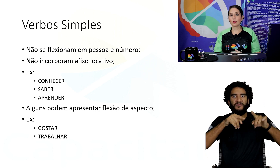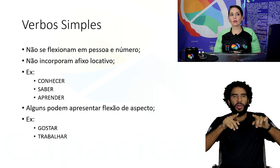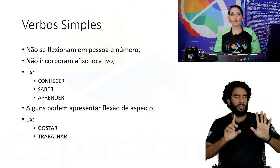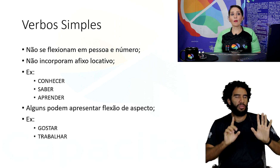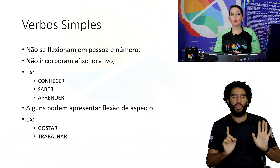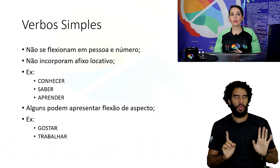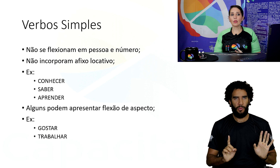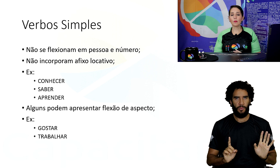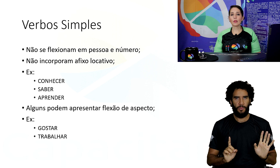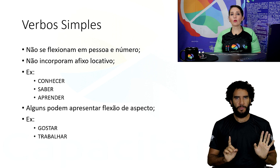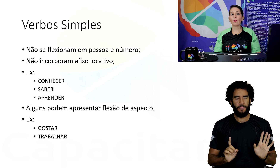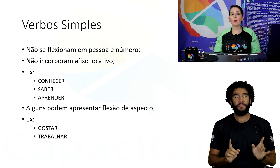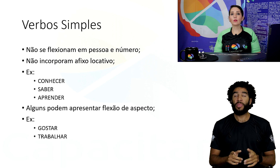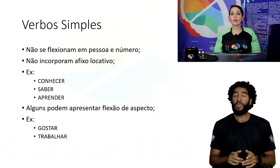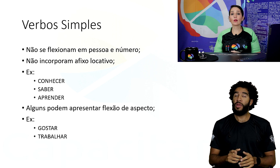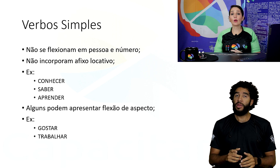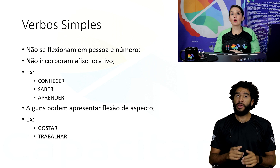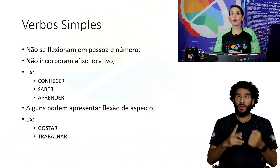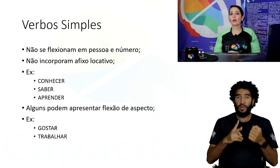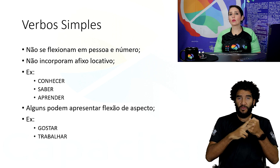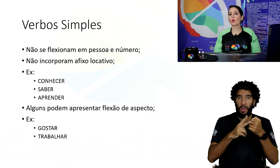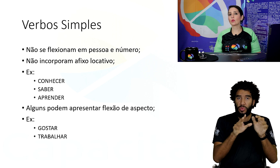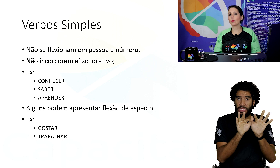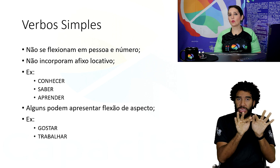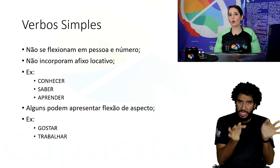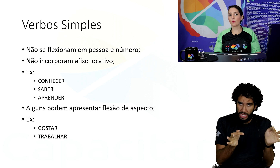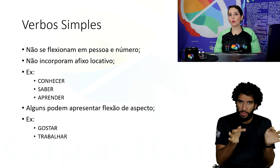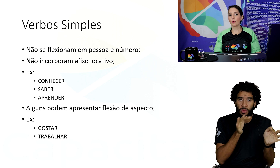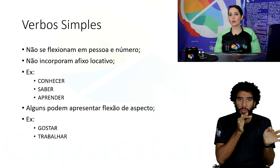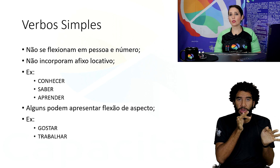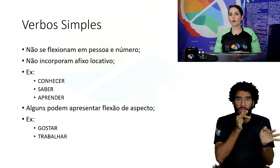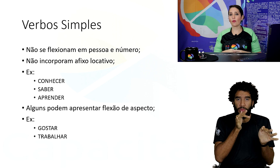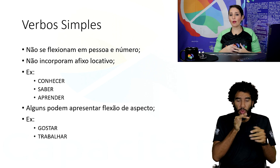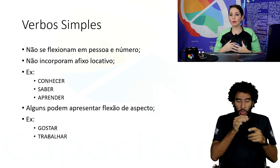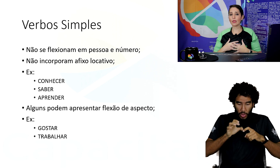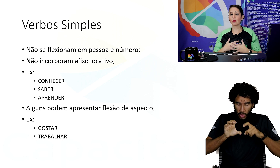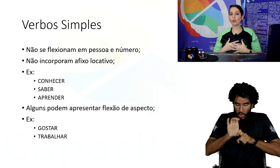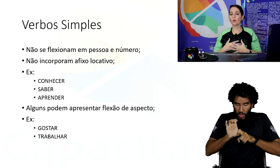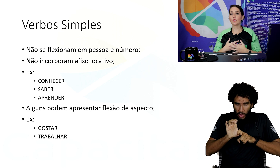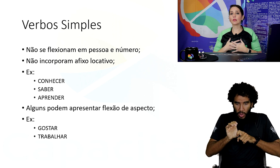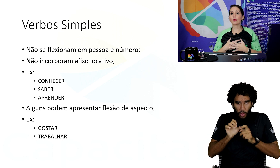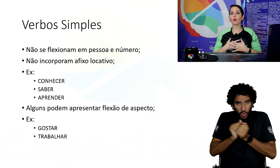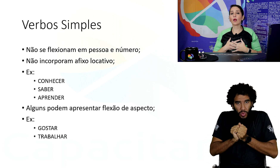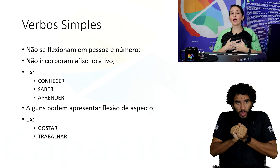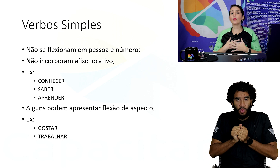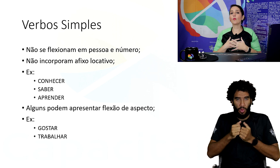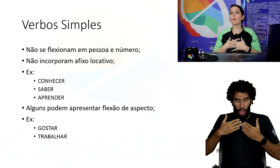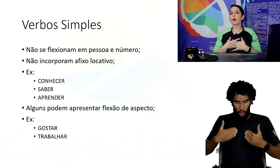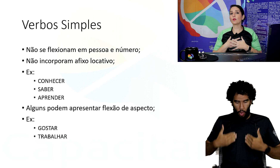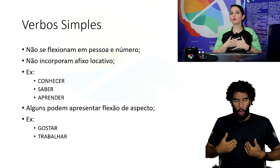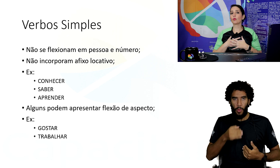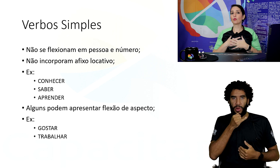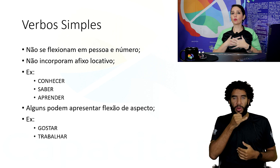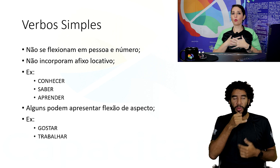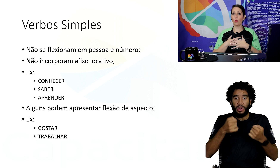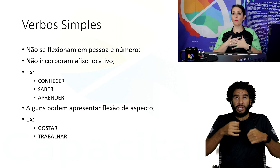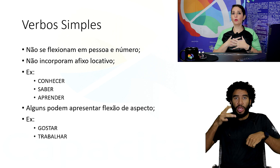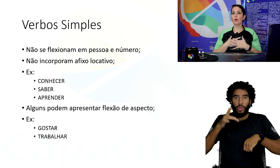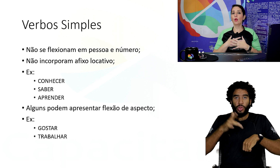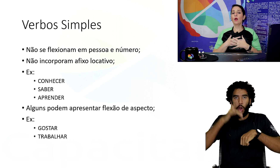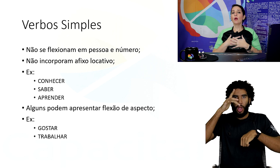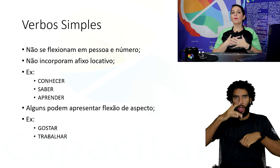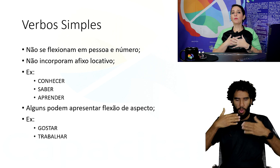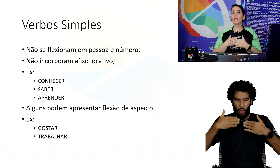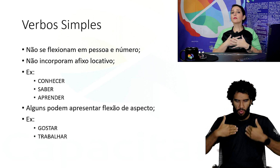Geralmente, esses verbos simples são verbos que são ancorados ao nosso corpo, ou seja, verbos em que a gente precisa tocar em uma parte do nosso